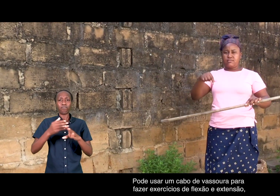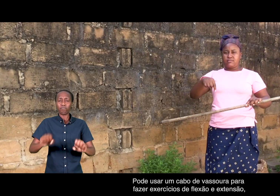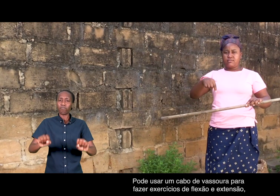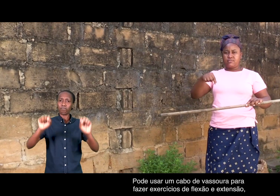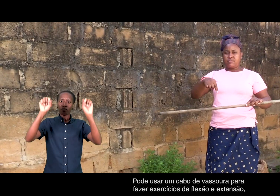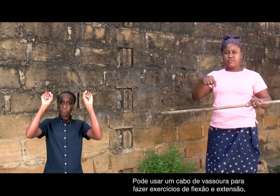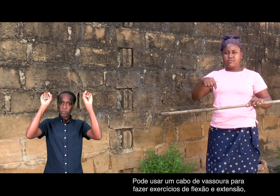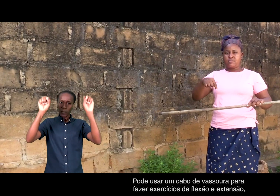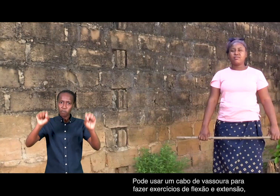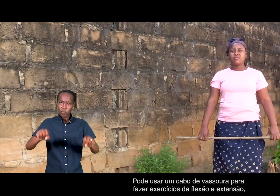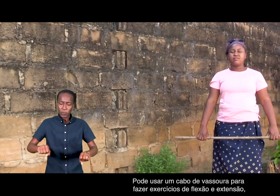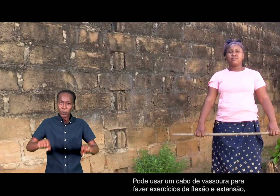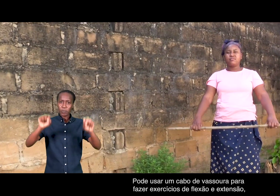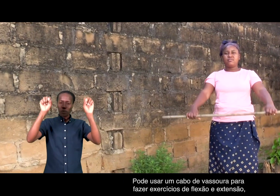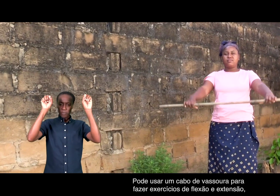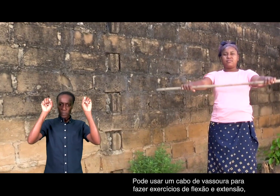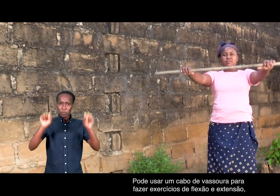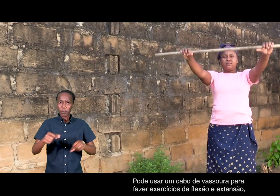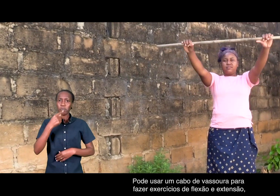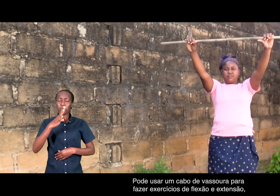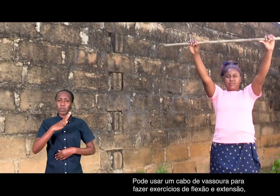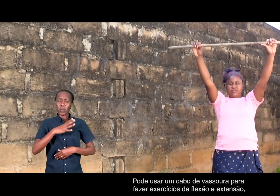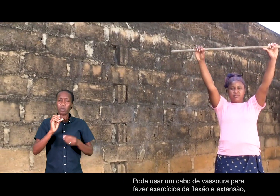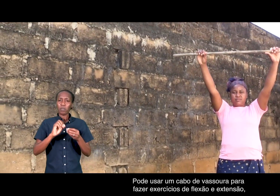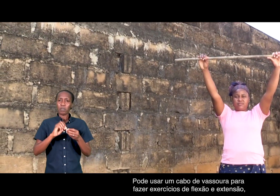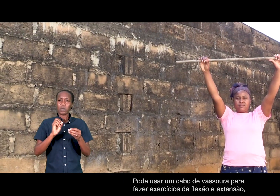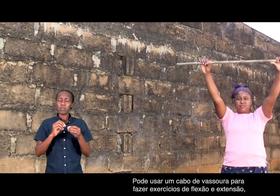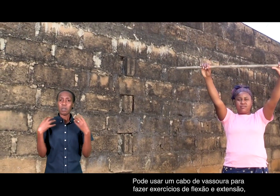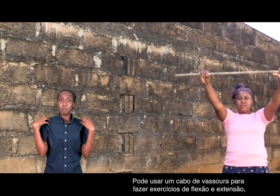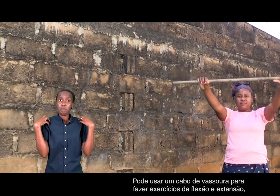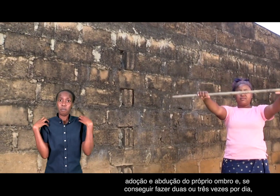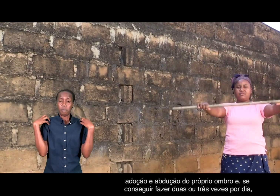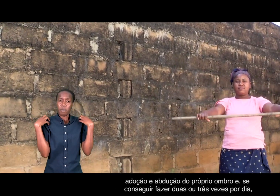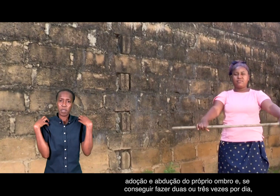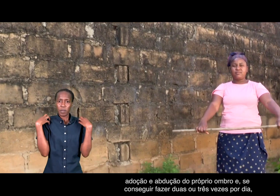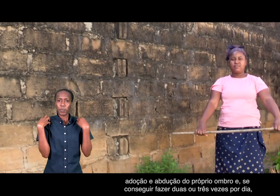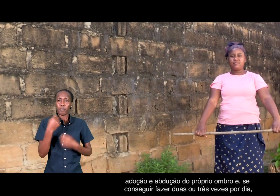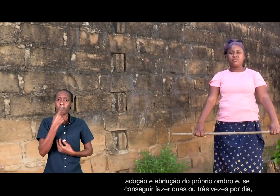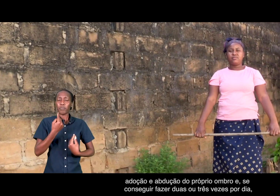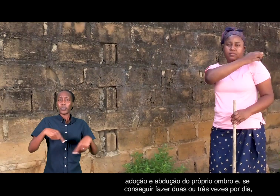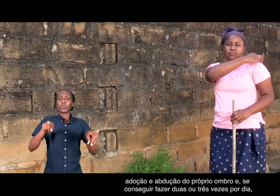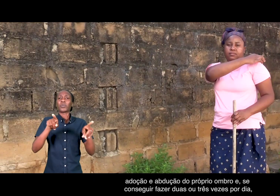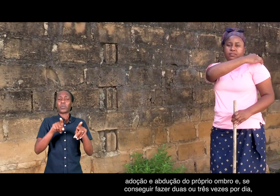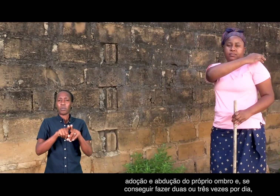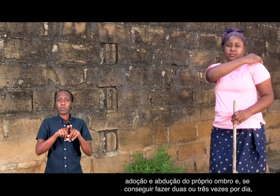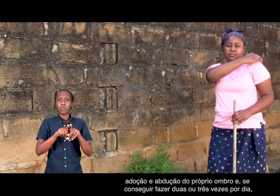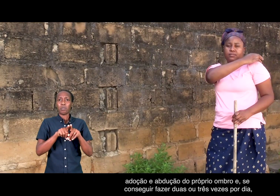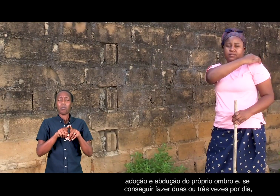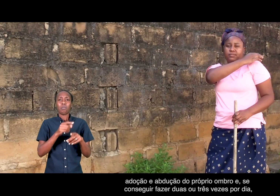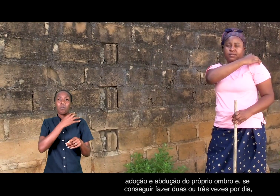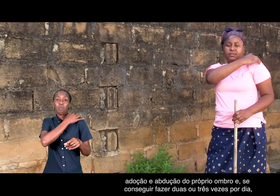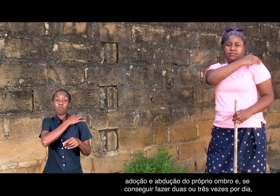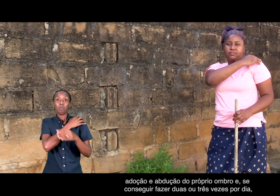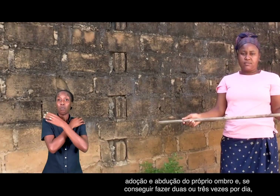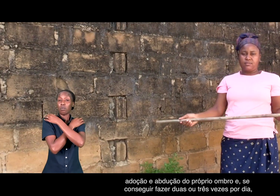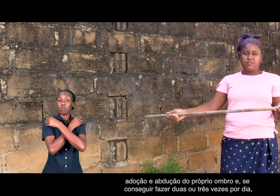também que lhe possam fazer movimentos de flexão, extensão, adução, abdução do próprio